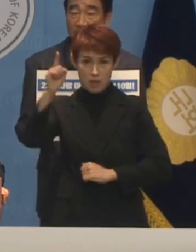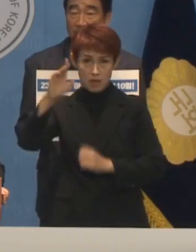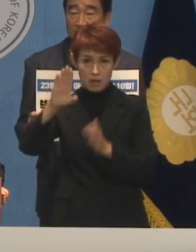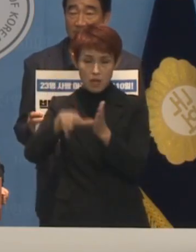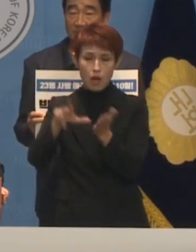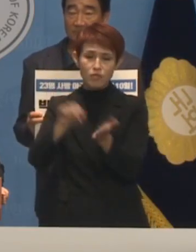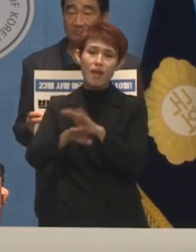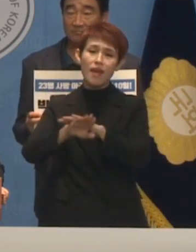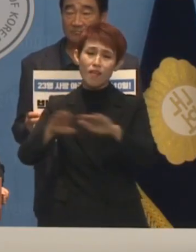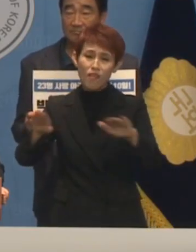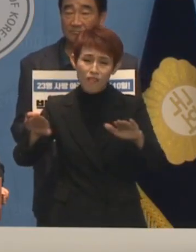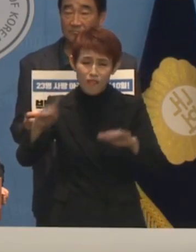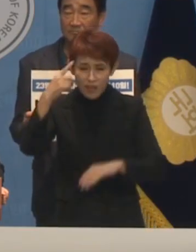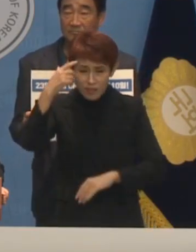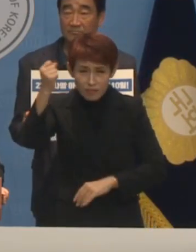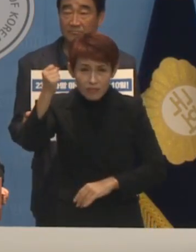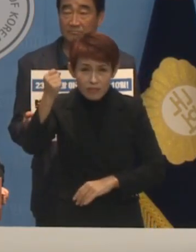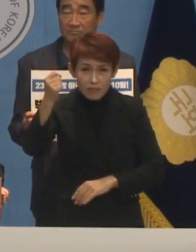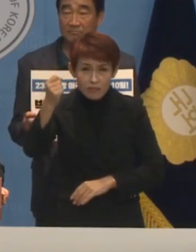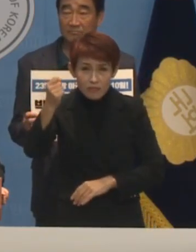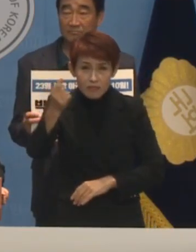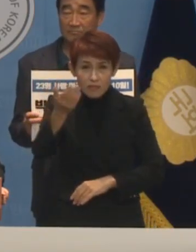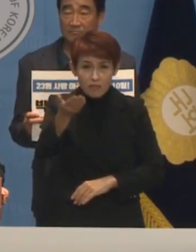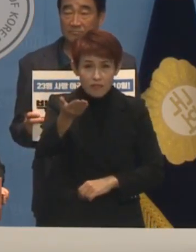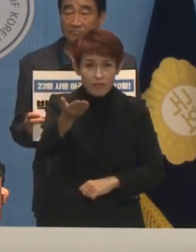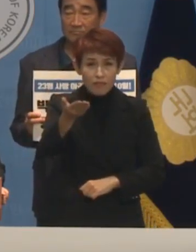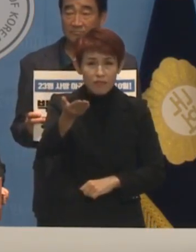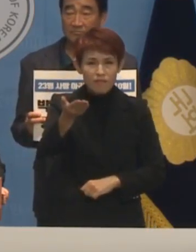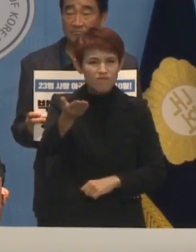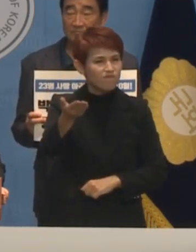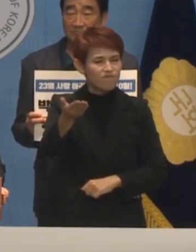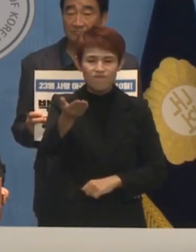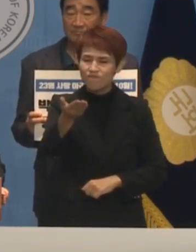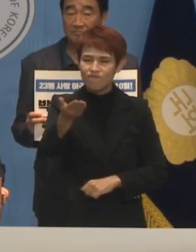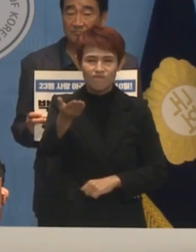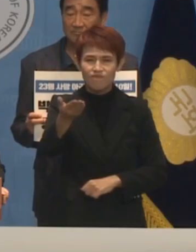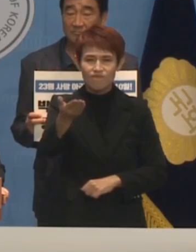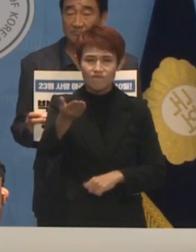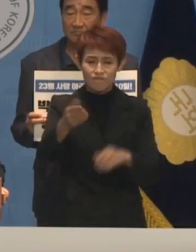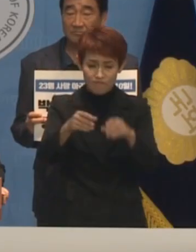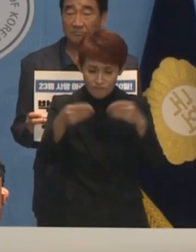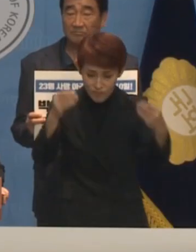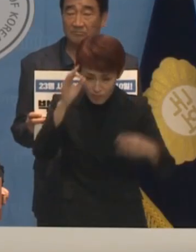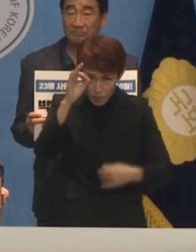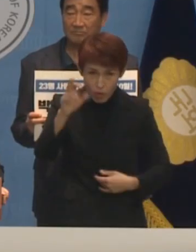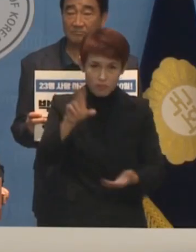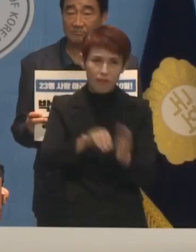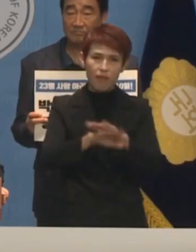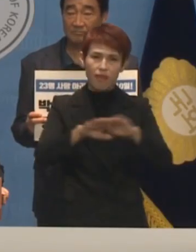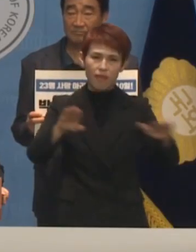정도 해결이 됐다고 생각되시는 분들이 많으셨을 겁니다. 하지만 실상은 그 어떤 해결도 이루어지고 있지